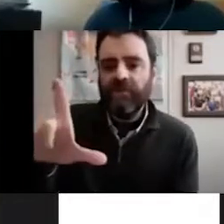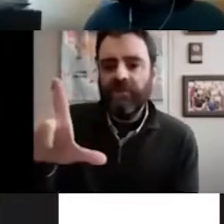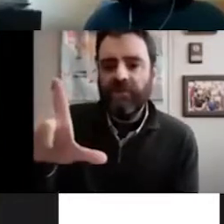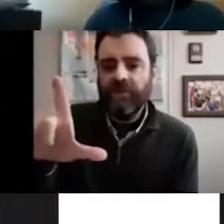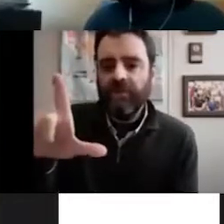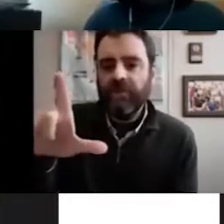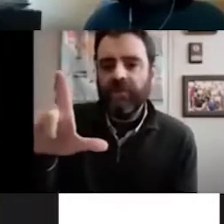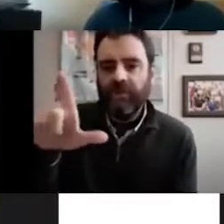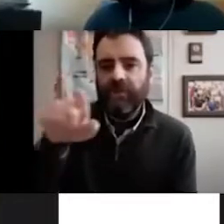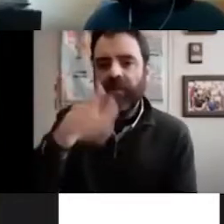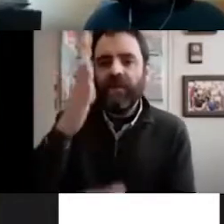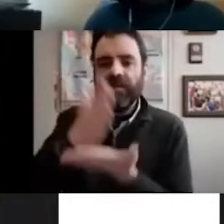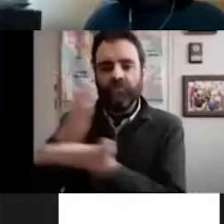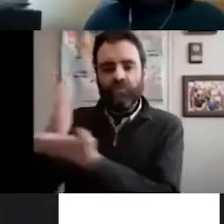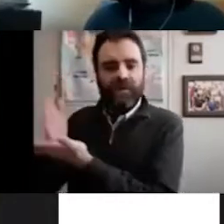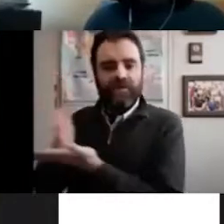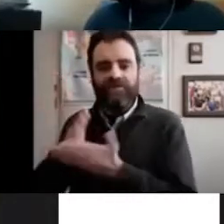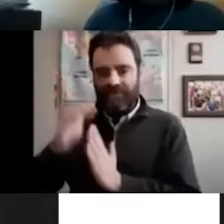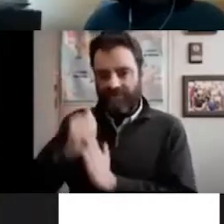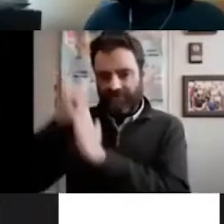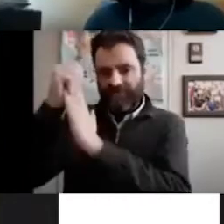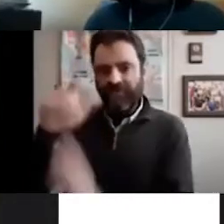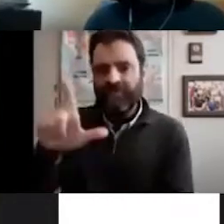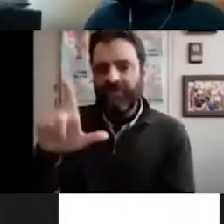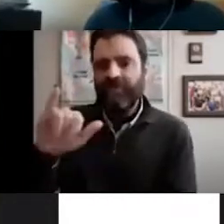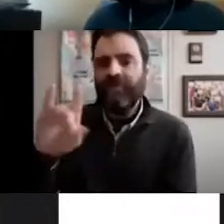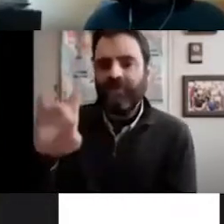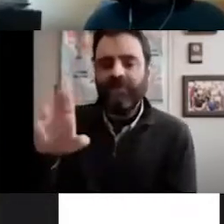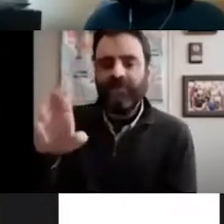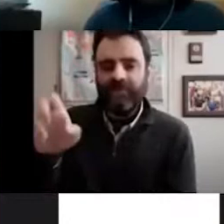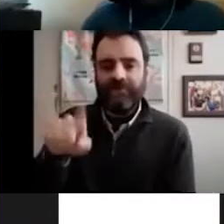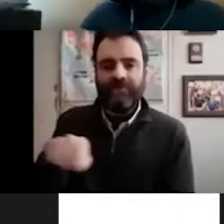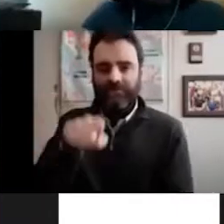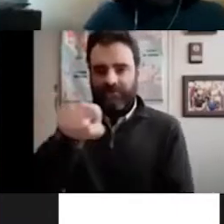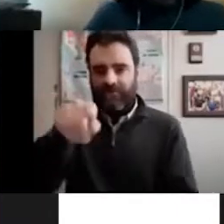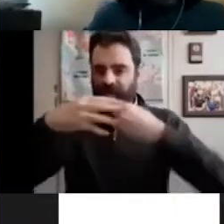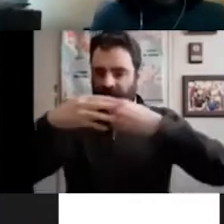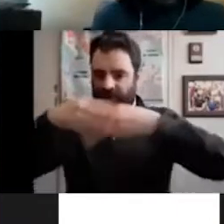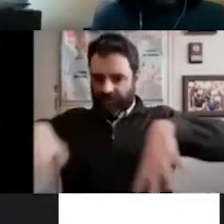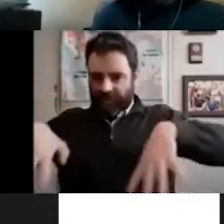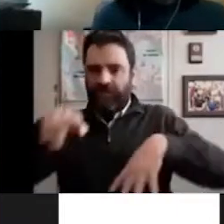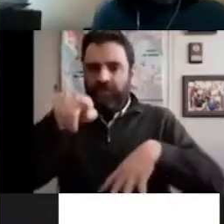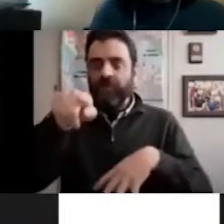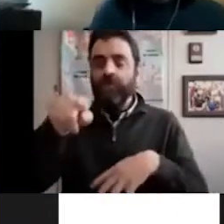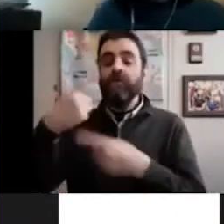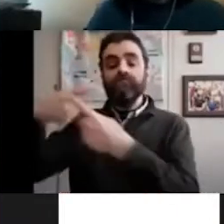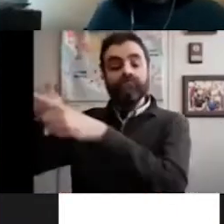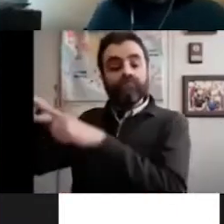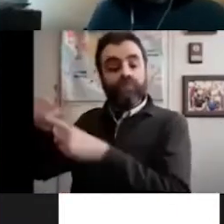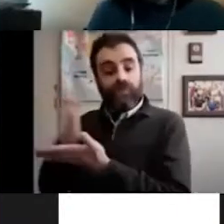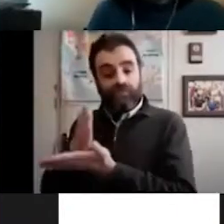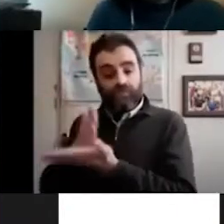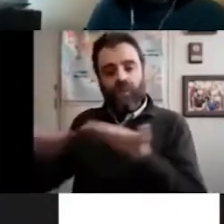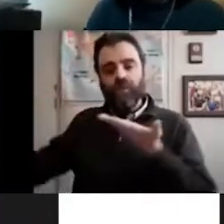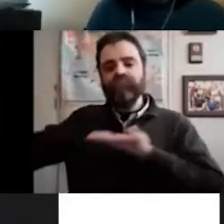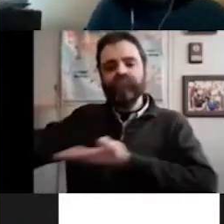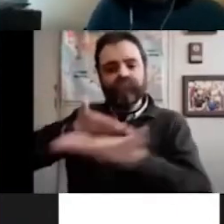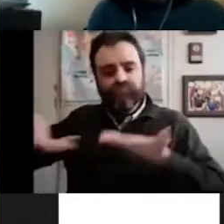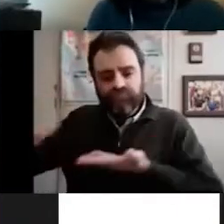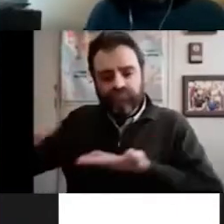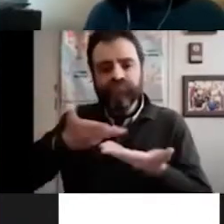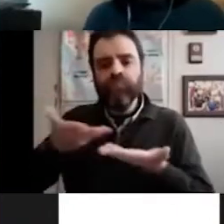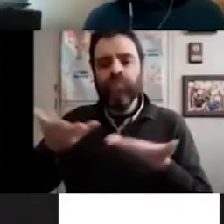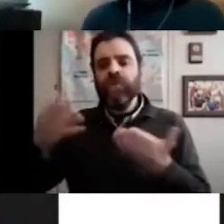sí, líder, sí, estamos entre las escuelas, ya, líderes, dice.